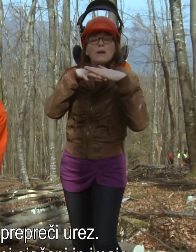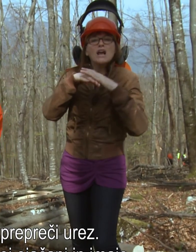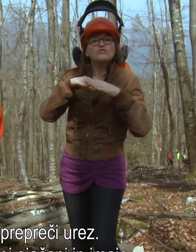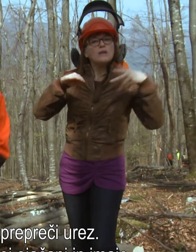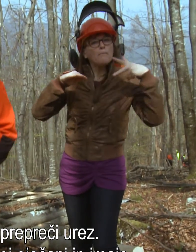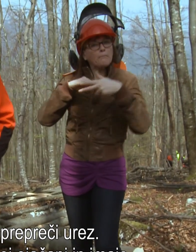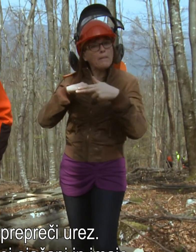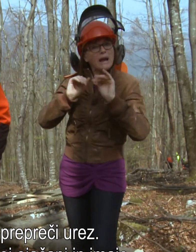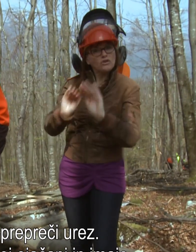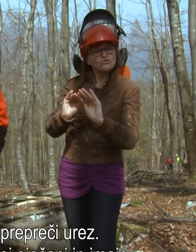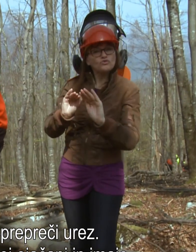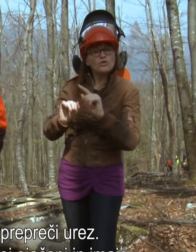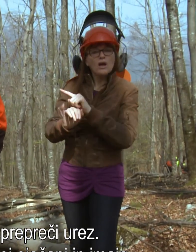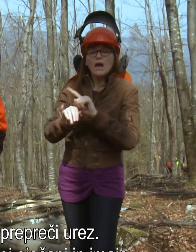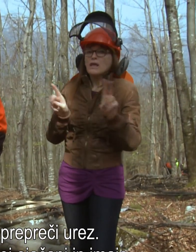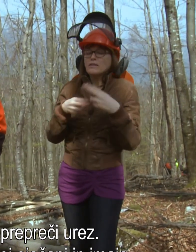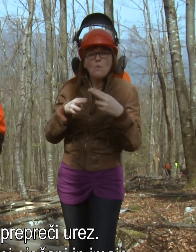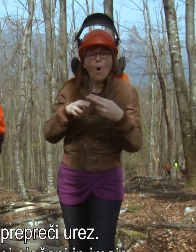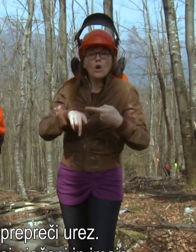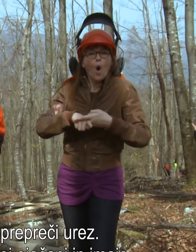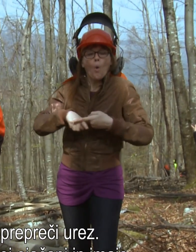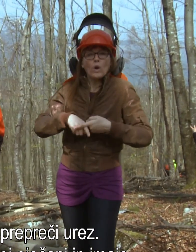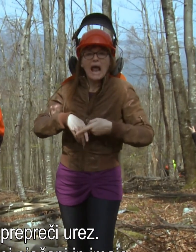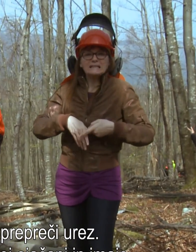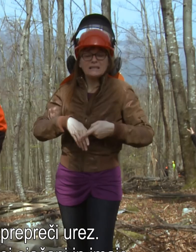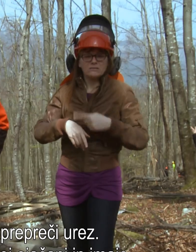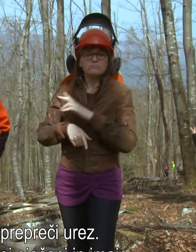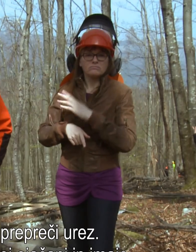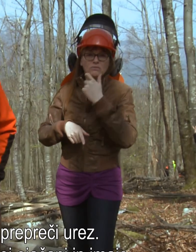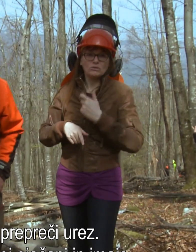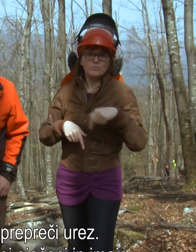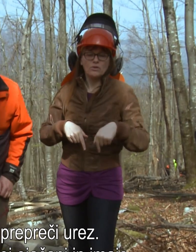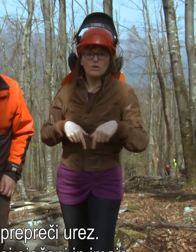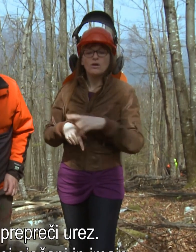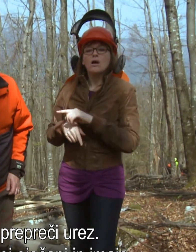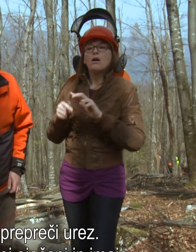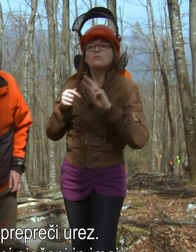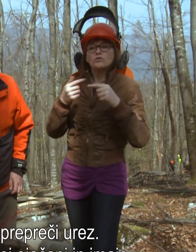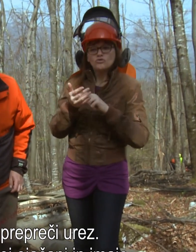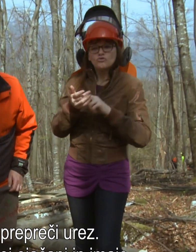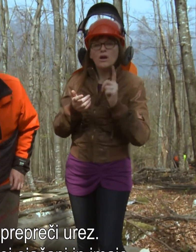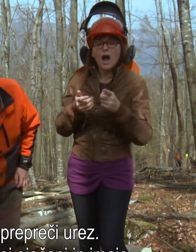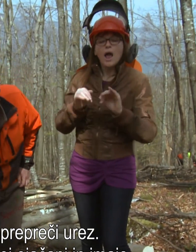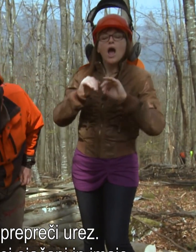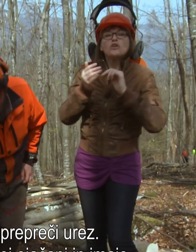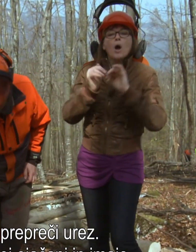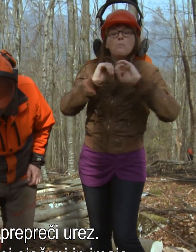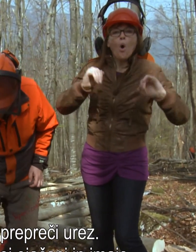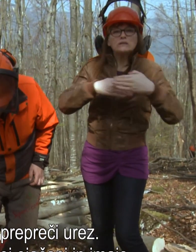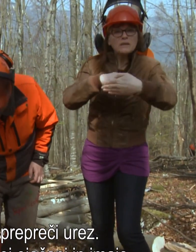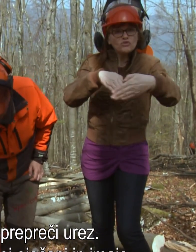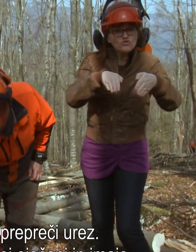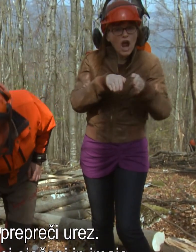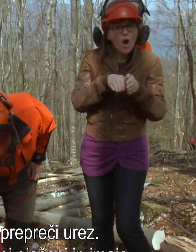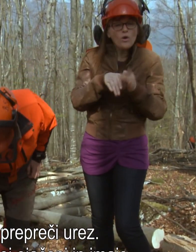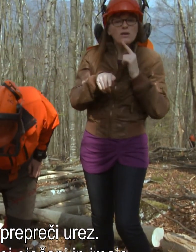prepreči, da bi se jaz z motorno žago urezal. Naprej so še posebni čevli, tako